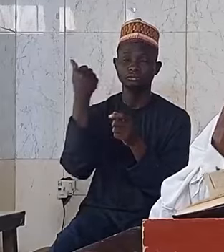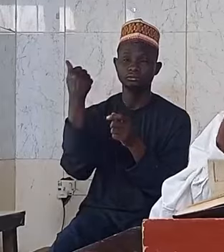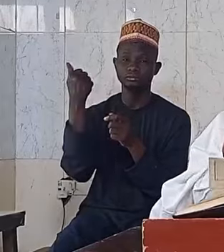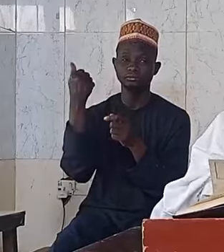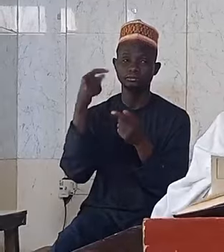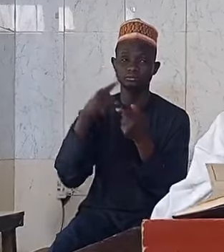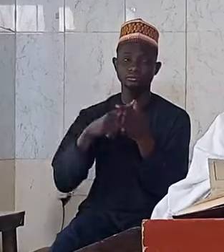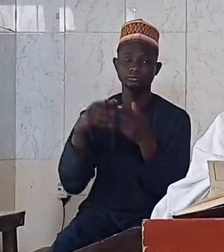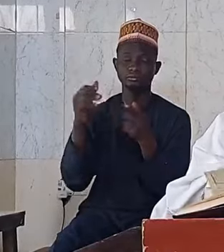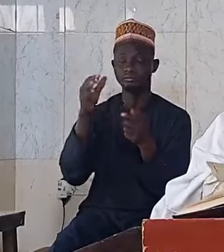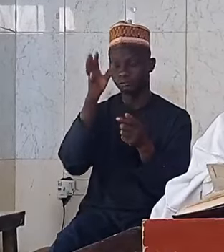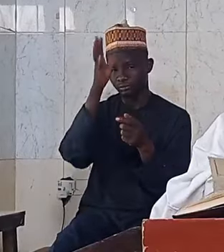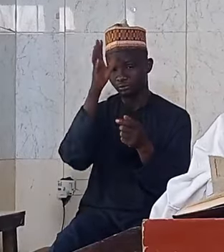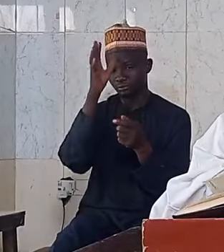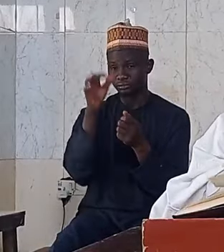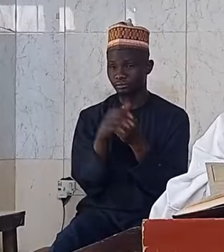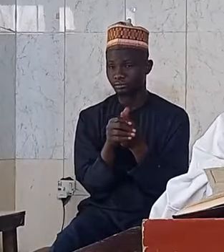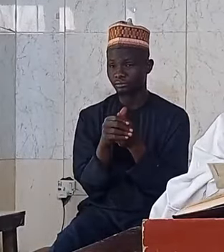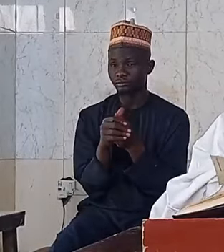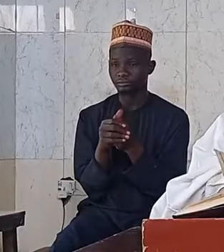الفاضلي أبوه